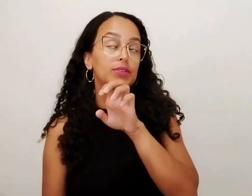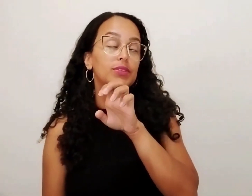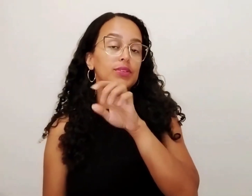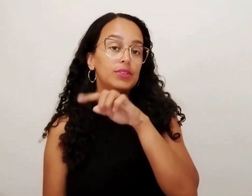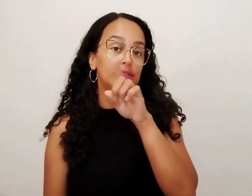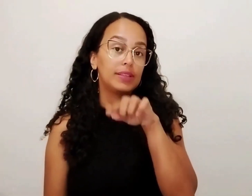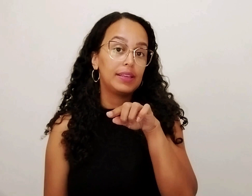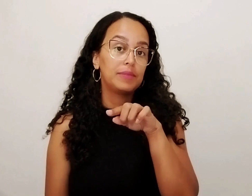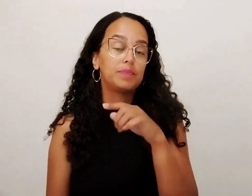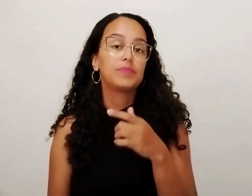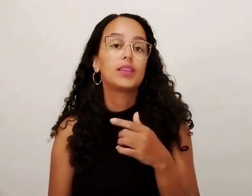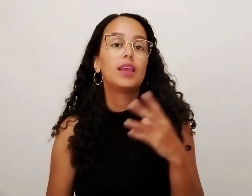firme.